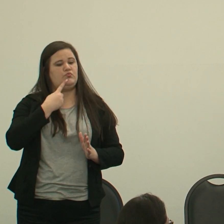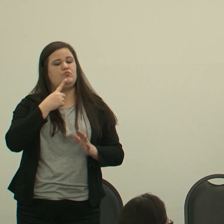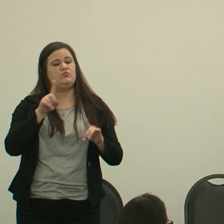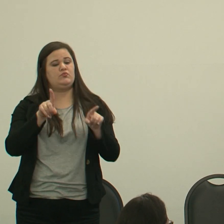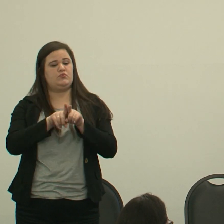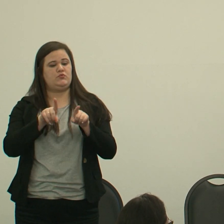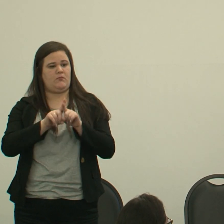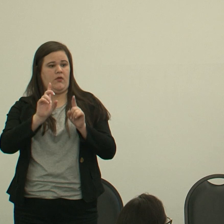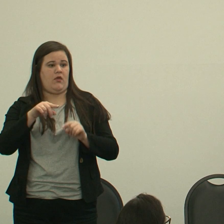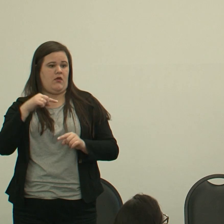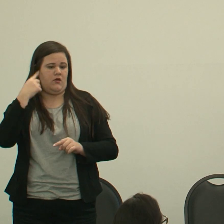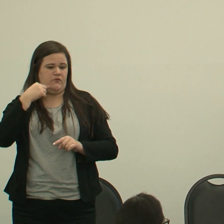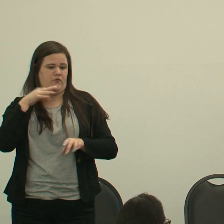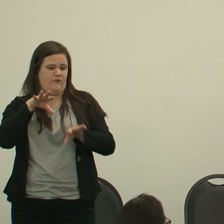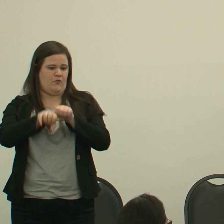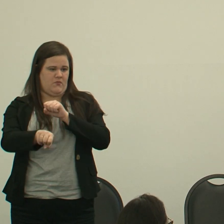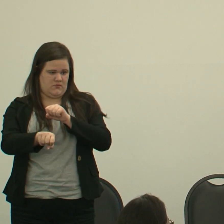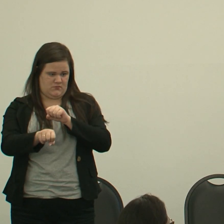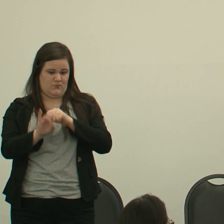também advogada.